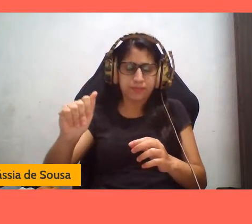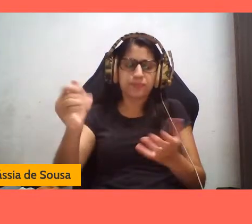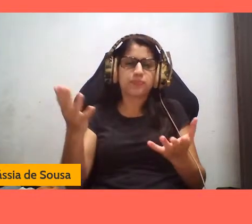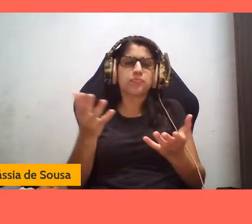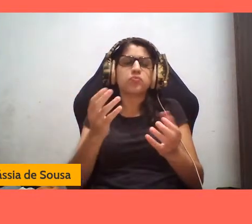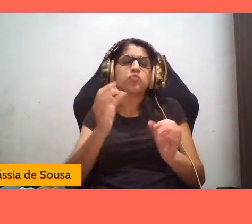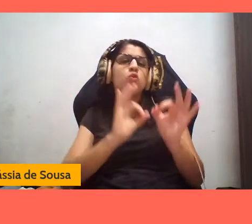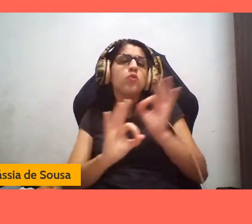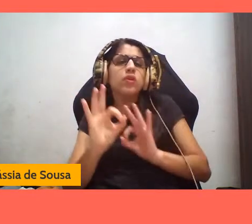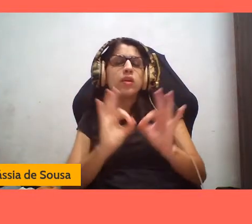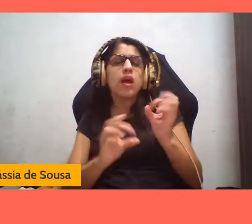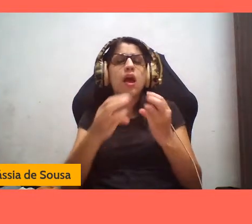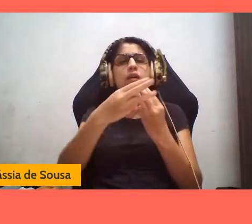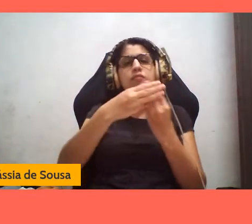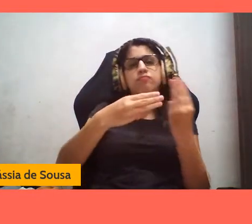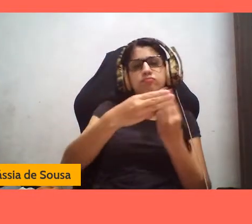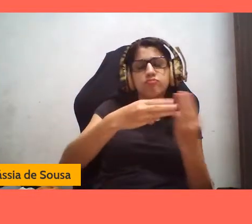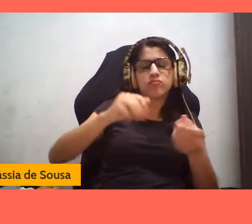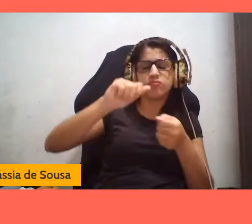UFPB